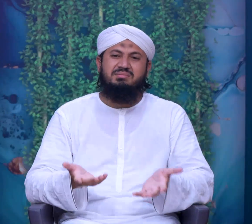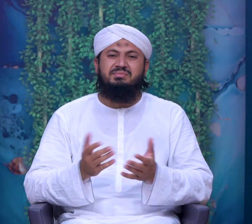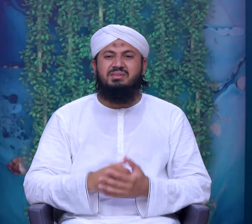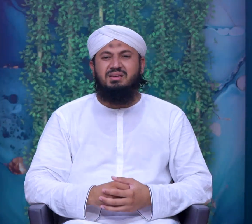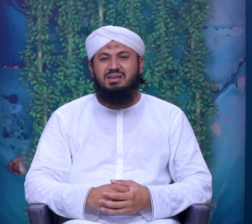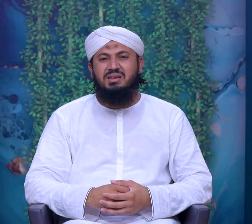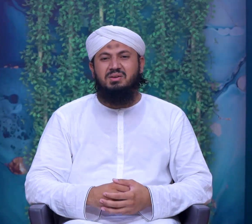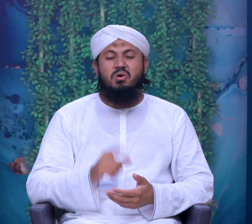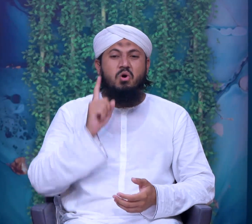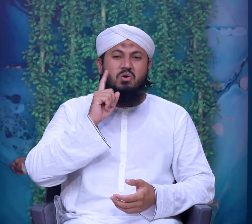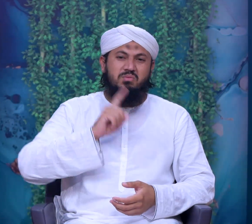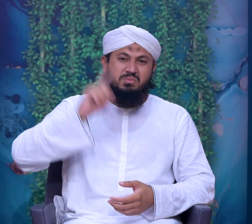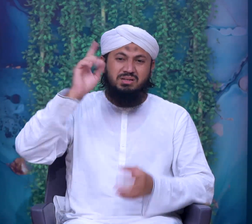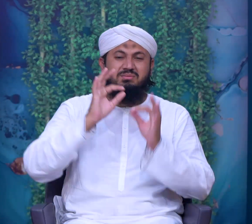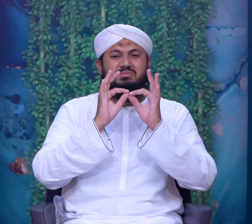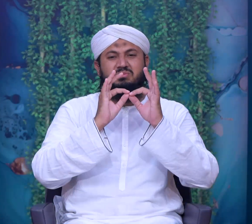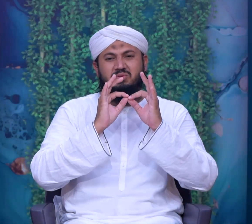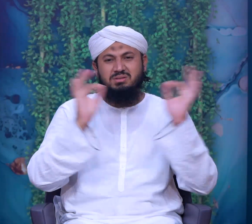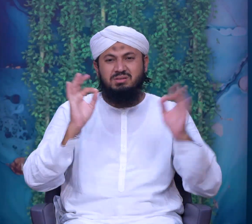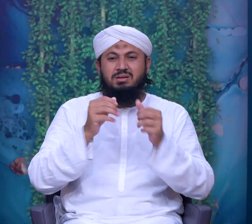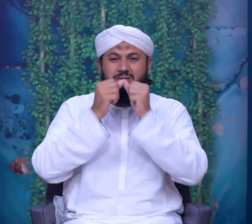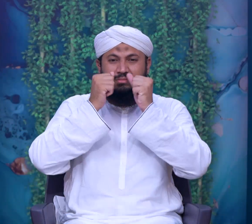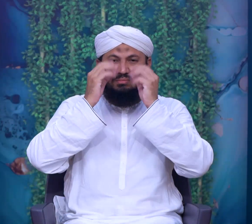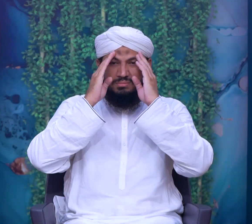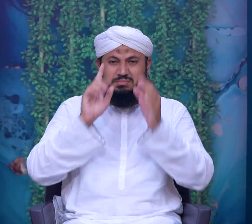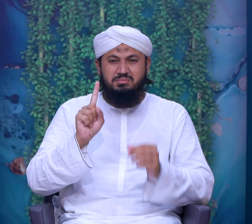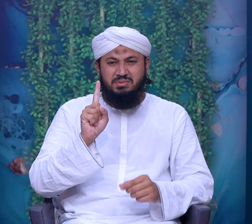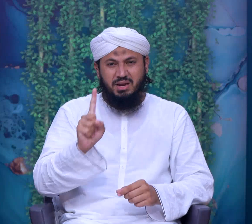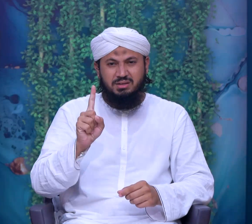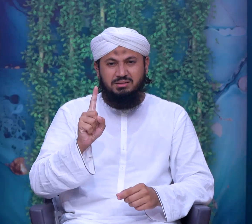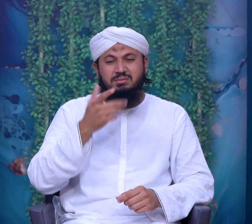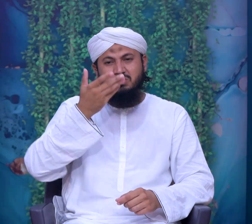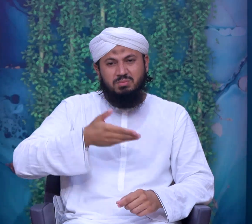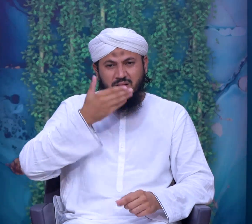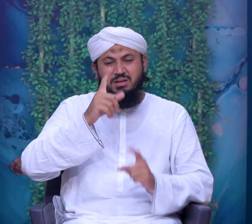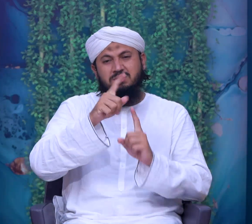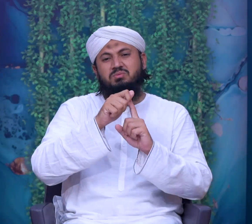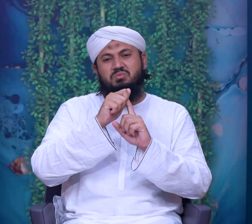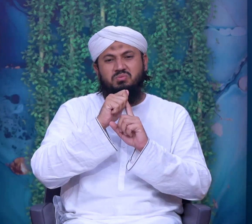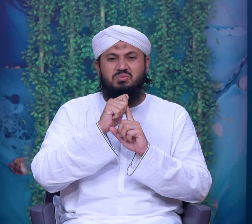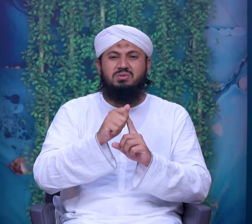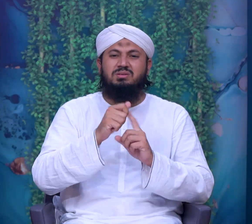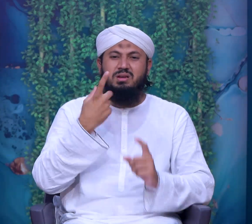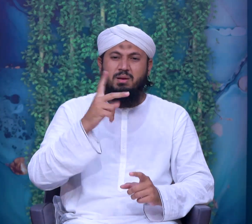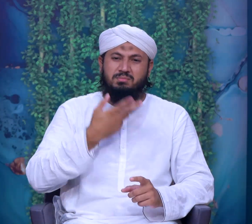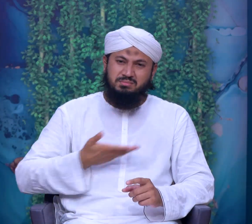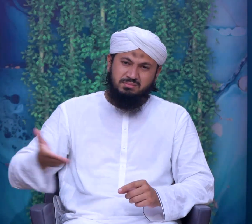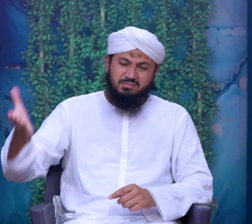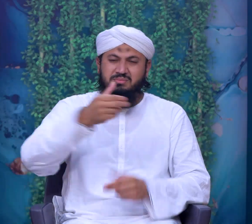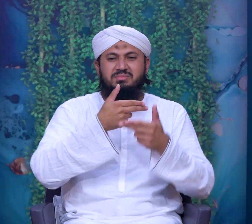میں ایک بار درود شریف پڑھنا فرض، اور ہر مجلس میں جہاں بار بار حضور صلی اللہ علیہ وآلہ وصحبہ وسلم کا نام شریف